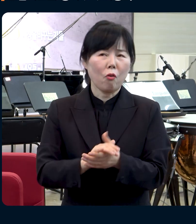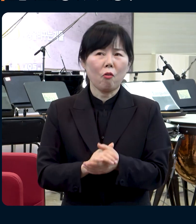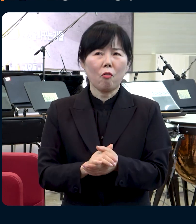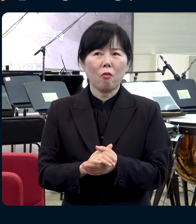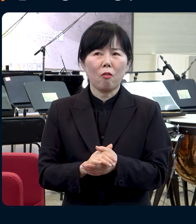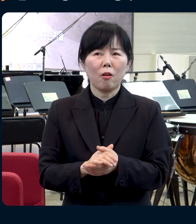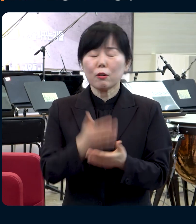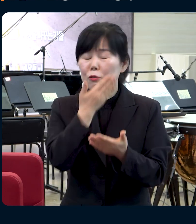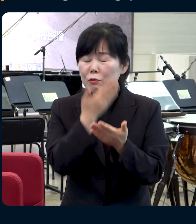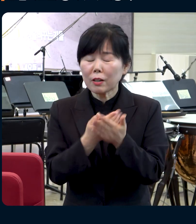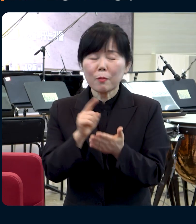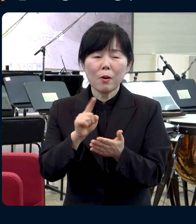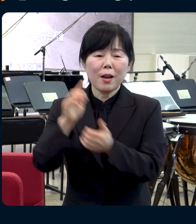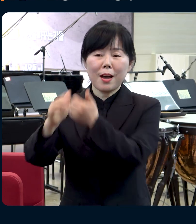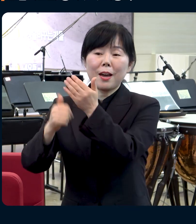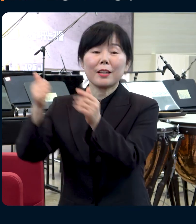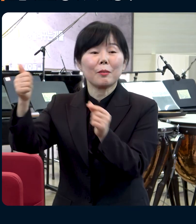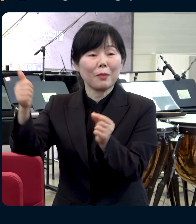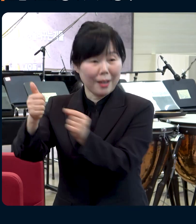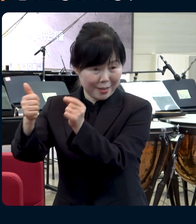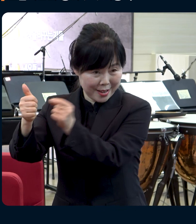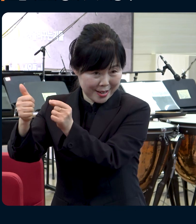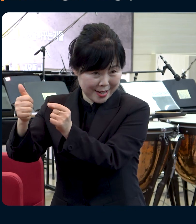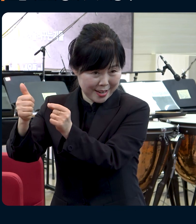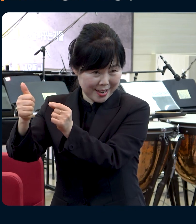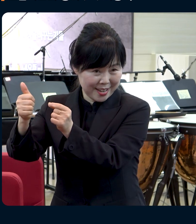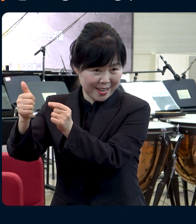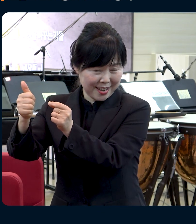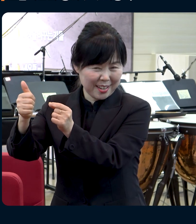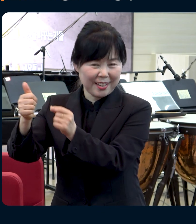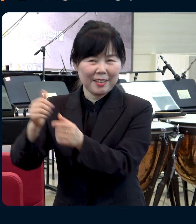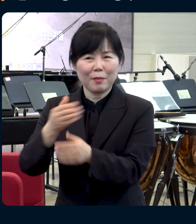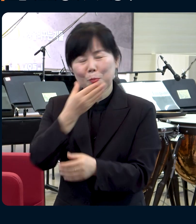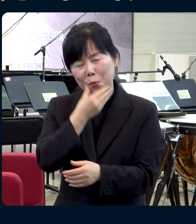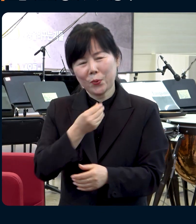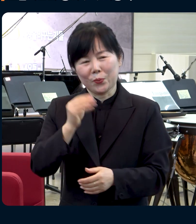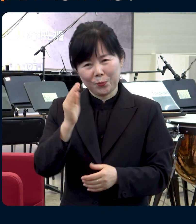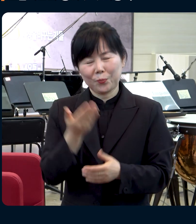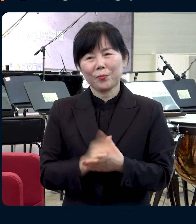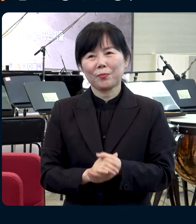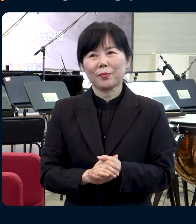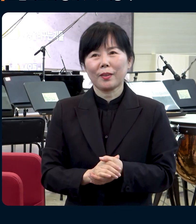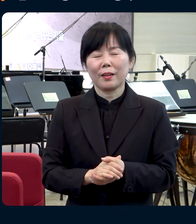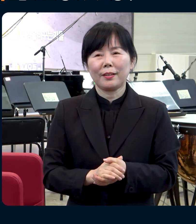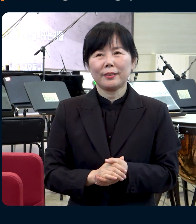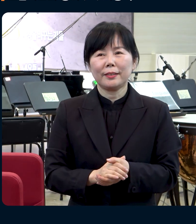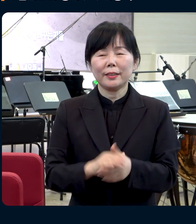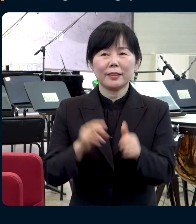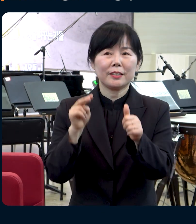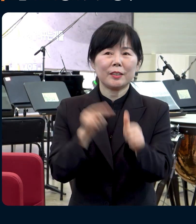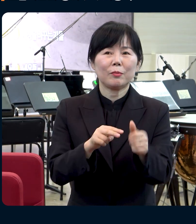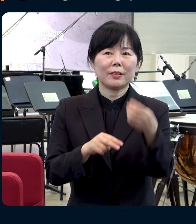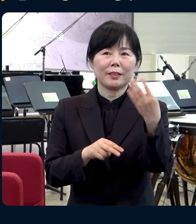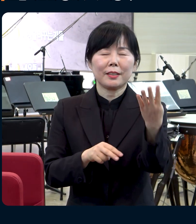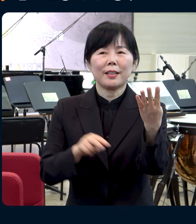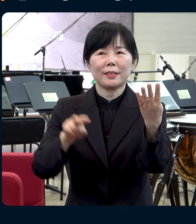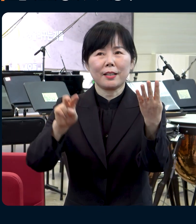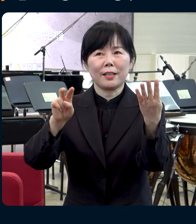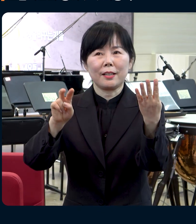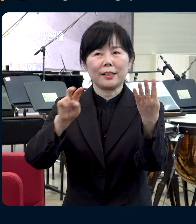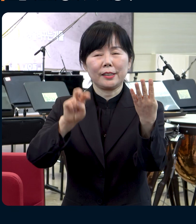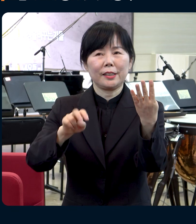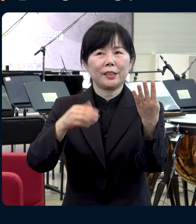건 뭐냐? 하나님을 가까이 하는 것이 우리에게 필요한 것입니다. 아멘. 여러분 신명기 4장 29절,